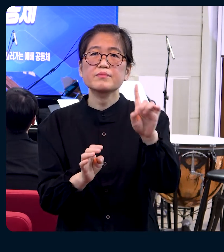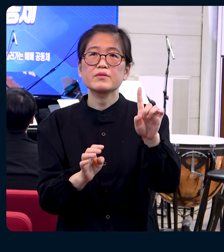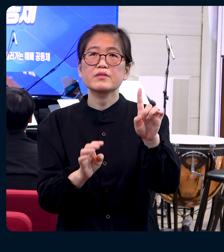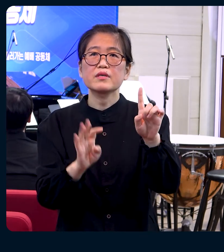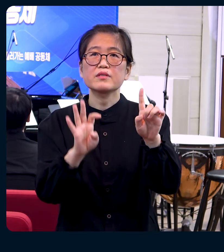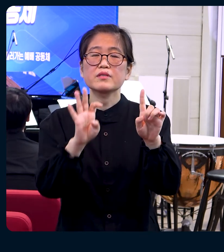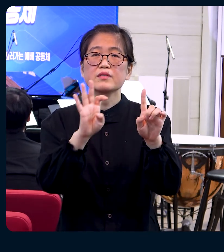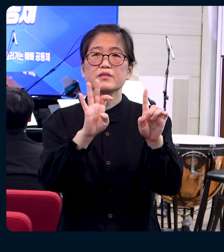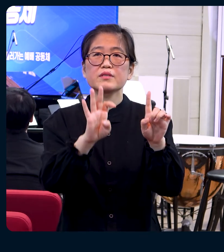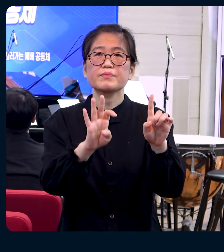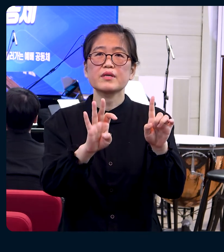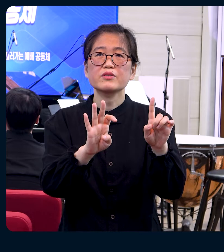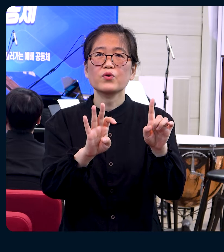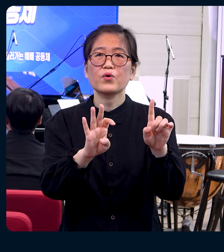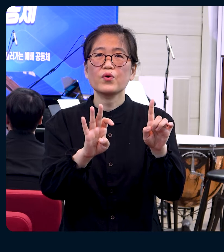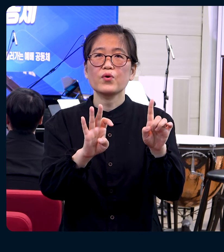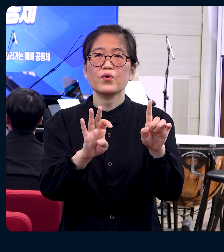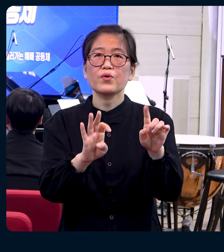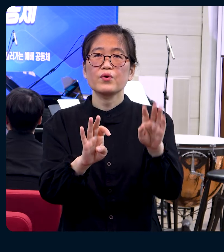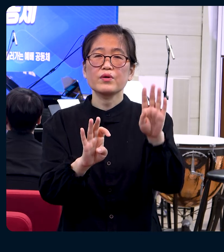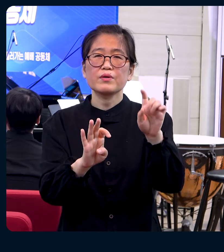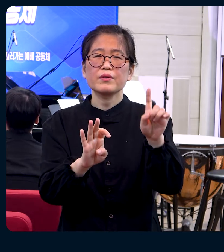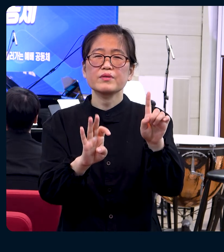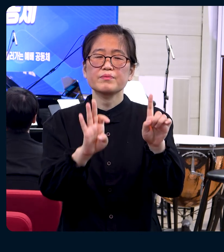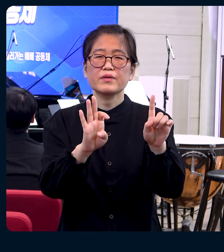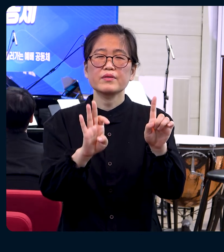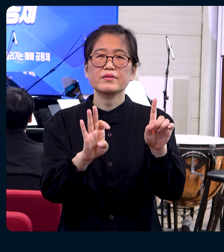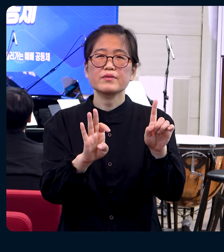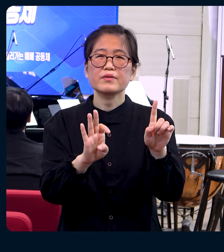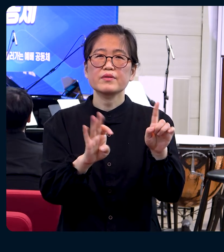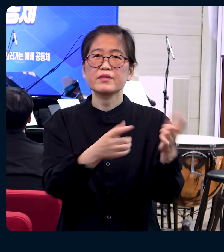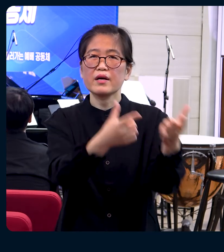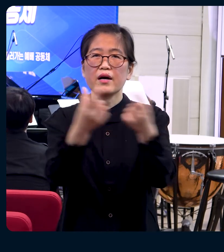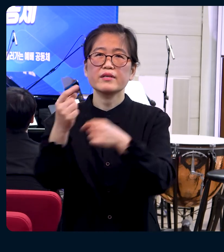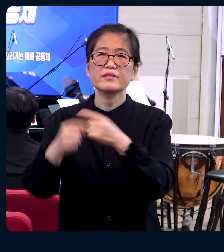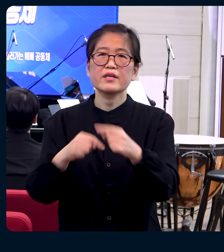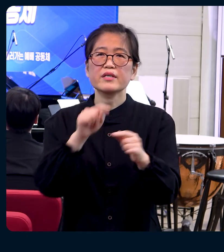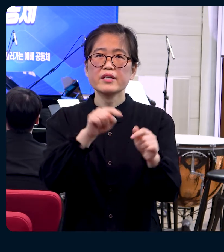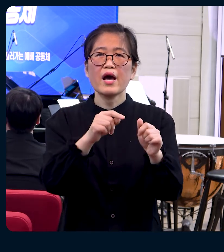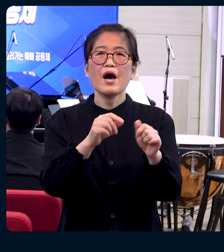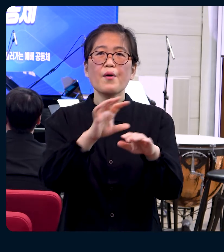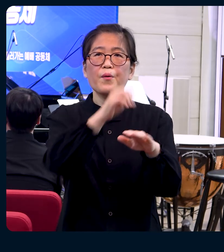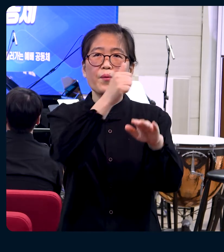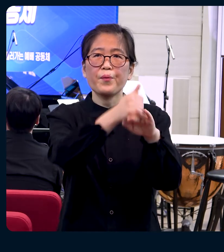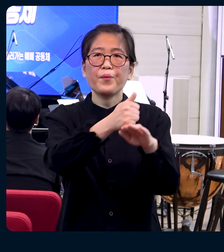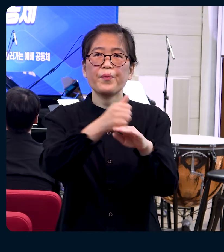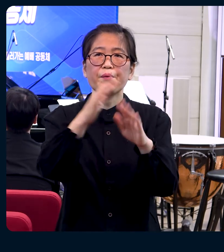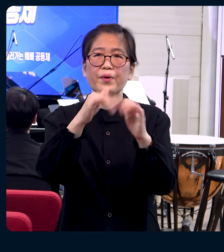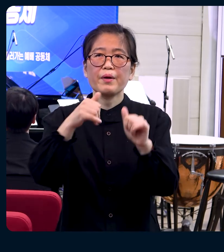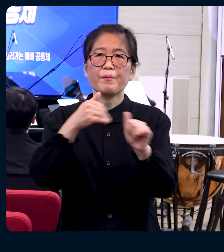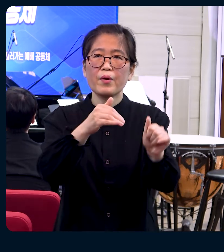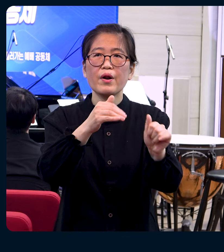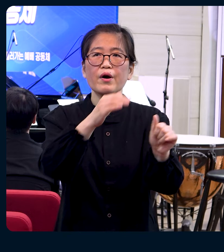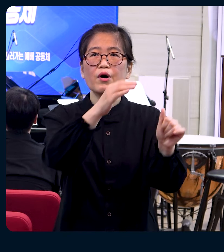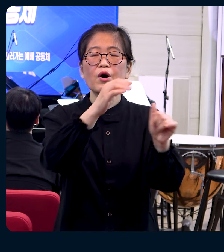14절을 마지막으로 한 번 더 보겠습니다. 41장 14절 한 절만 다 같이 한번 읽겠습니다.